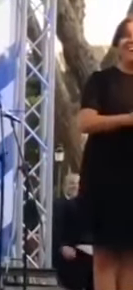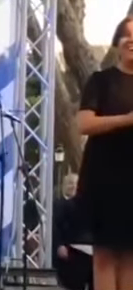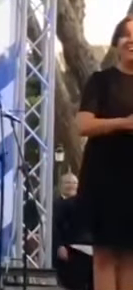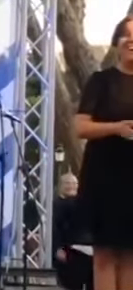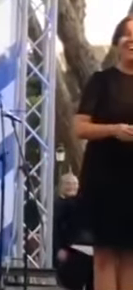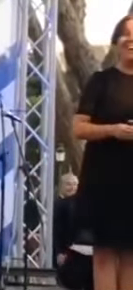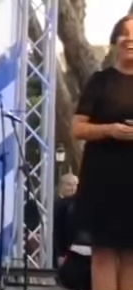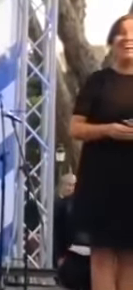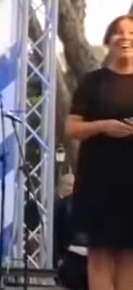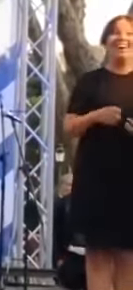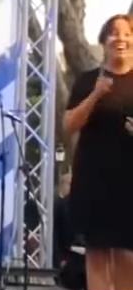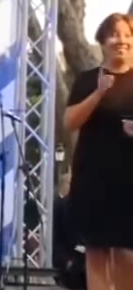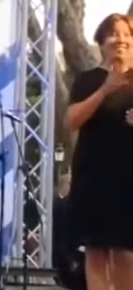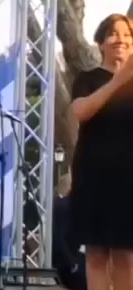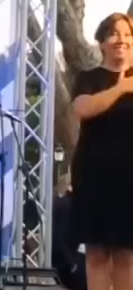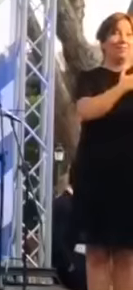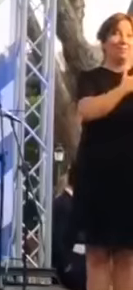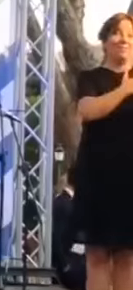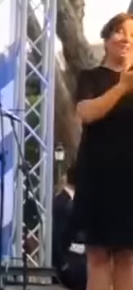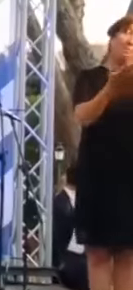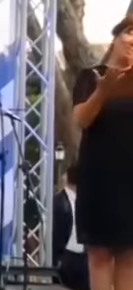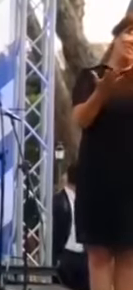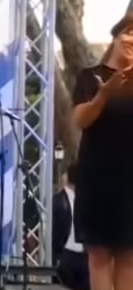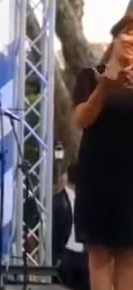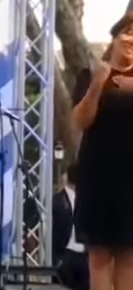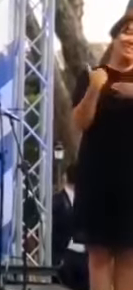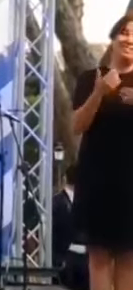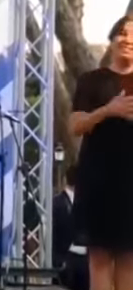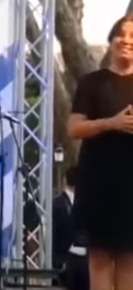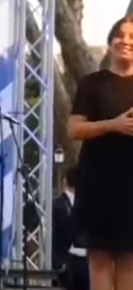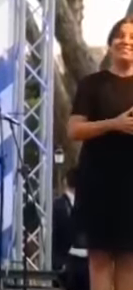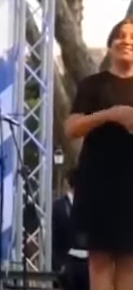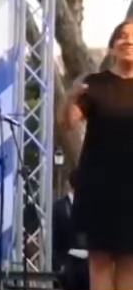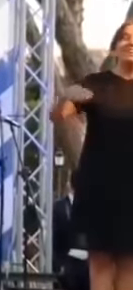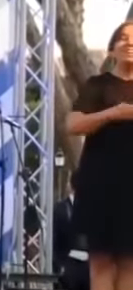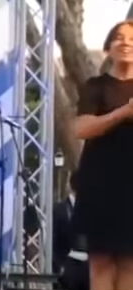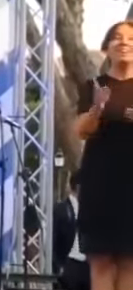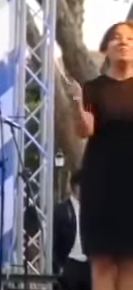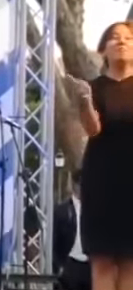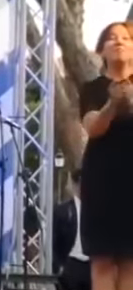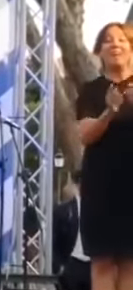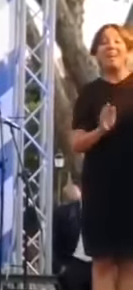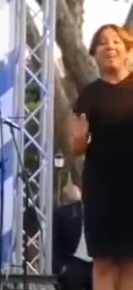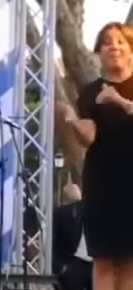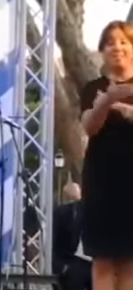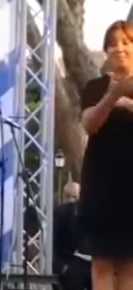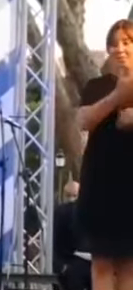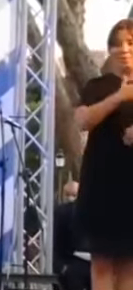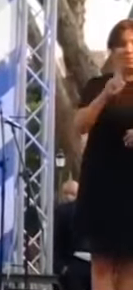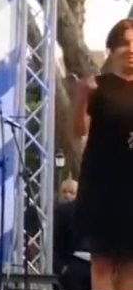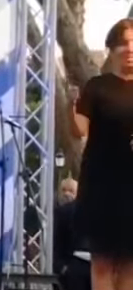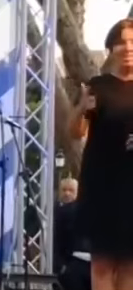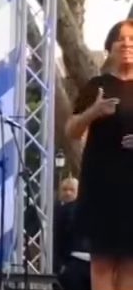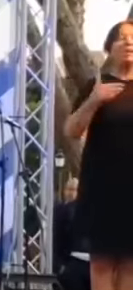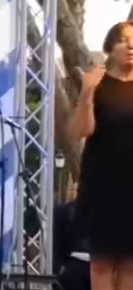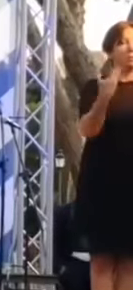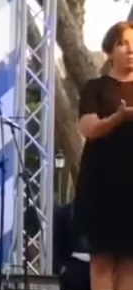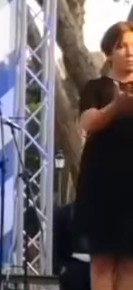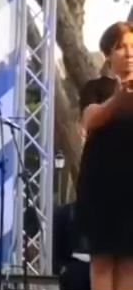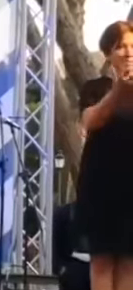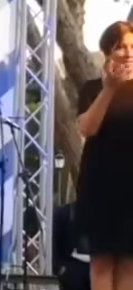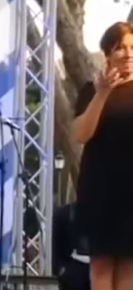Perché uno si deve anche assumere le proprie responsabilità, le scorciatoie non esistono, esistono le proposte serie,